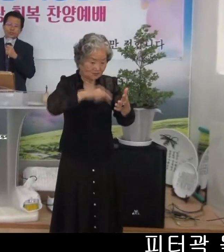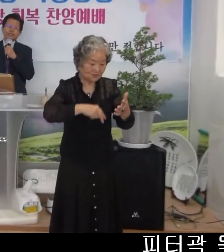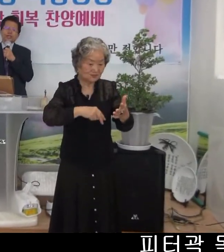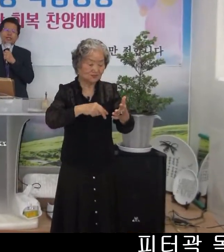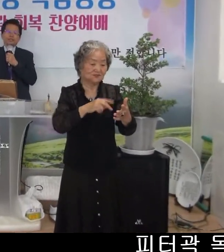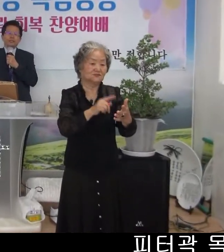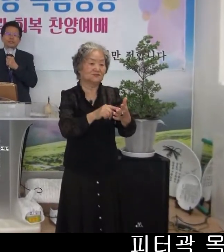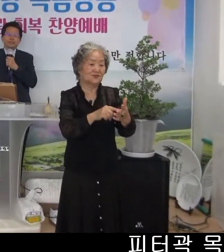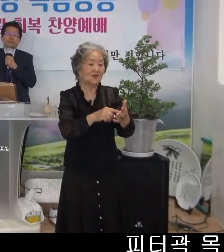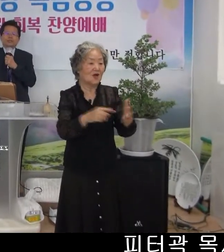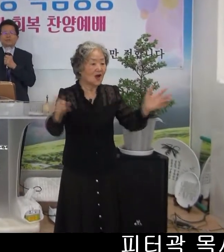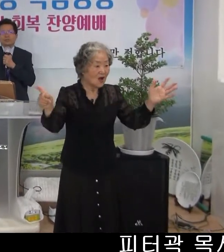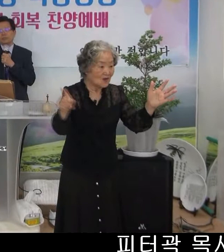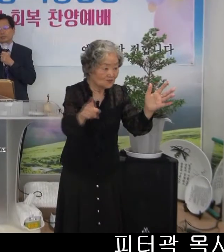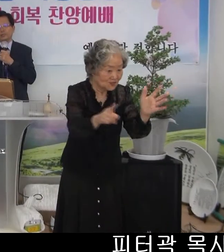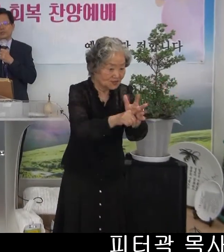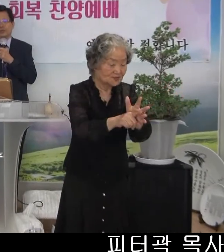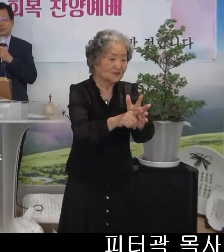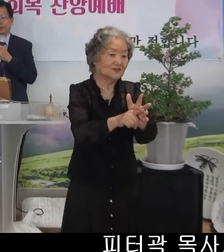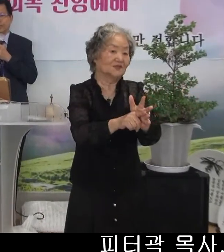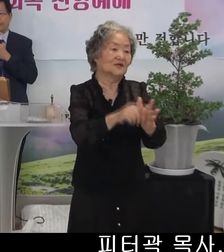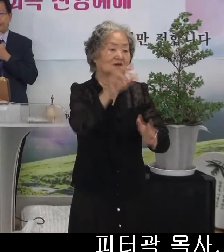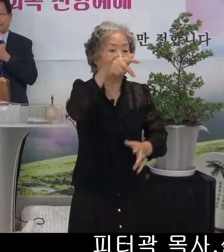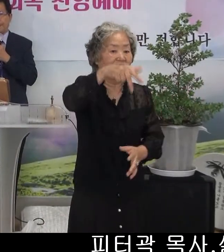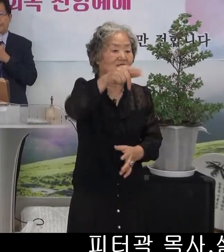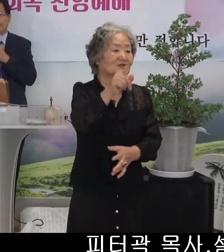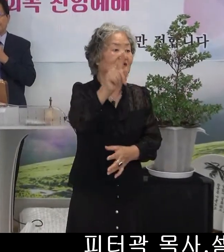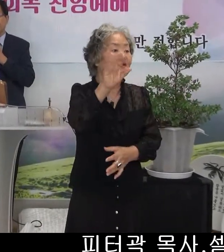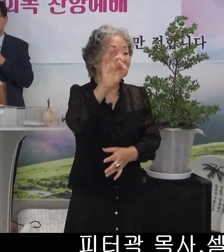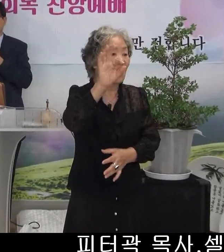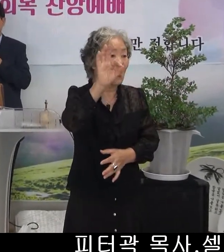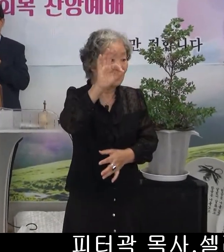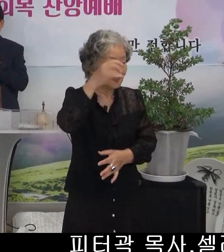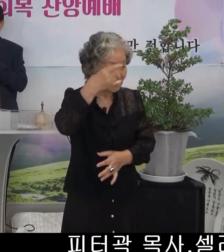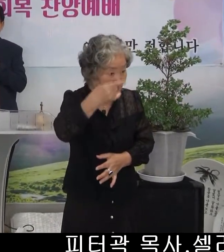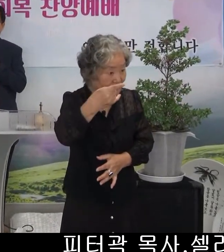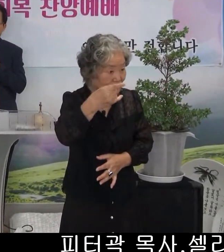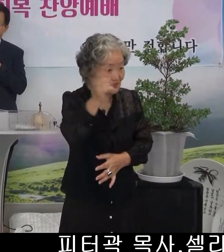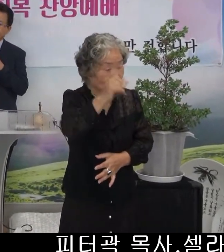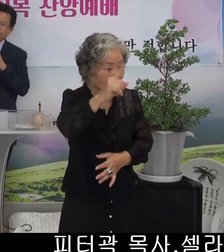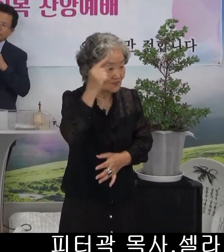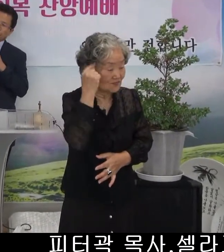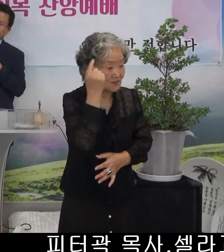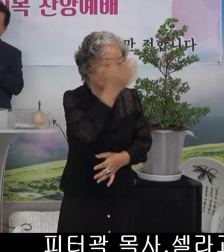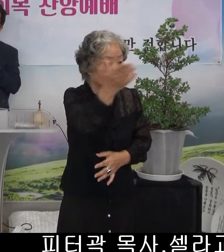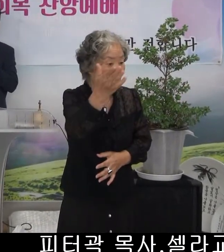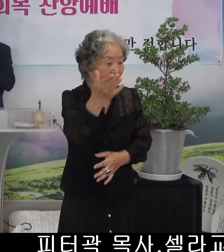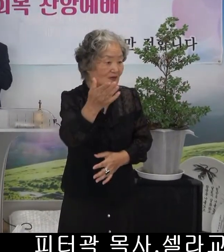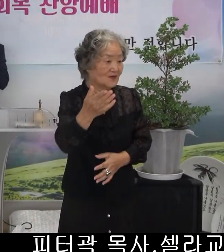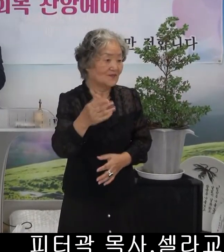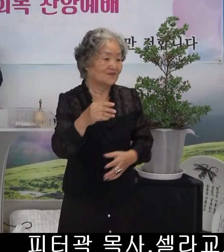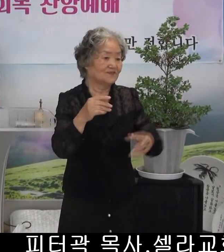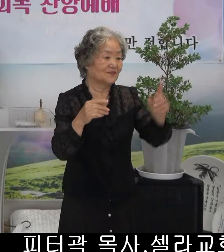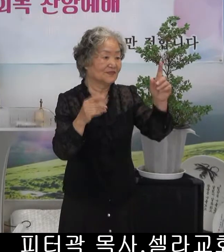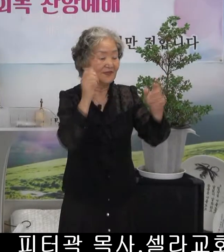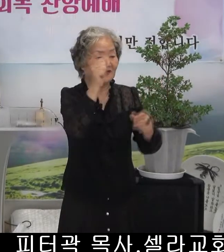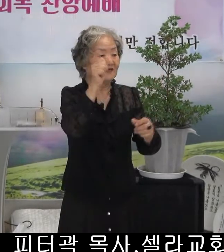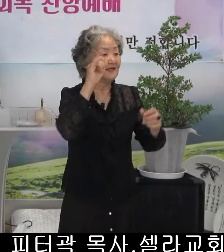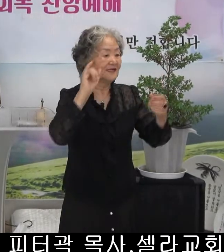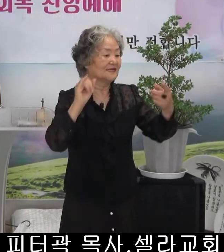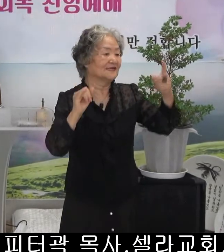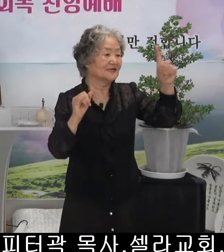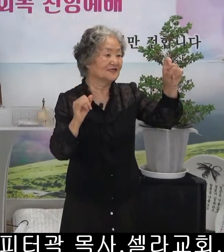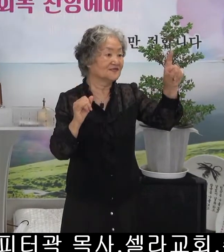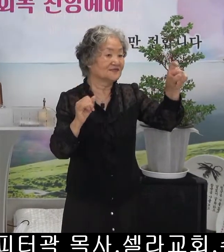믿음이 무엇인가에 대해서 1절에서 3절을 말씀해주고 있습니다. 제가 1절에서 3절 말씀을 제가 가지고 있는 성경이 아닌